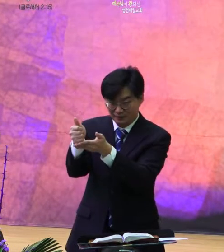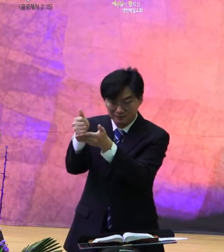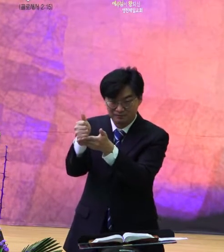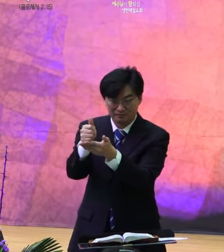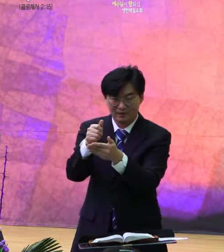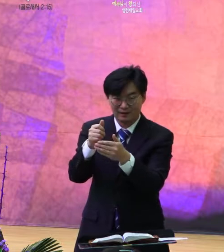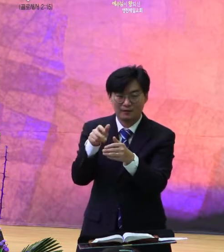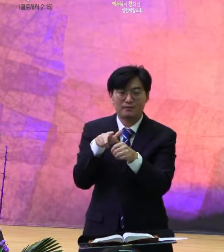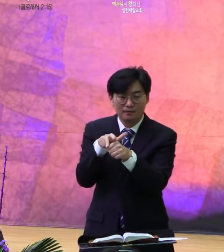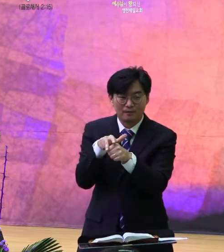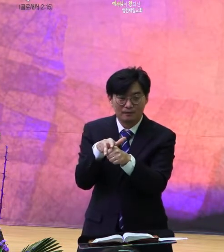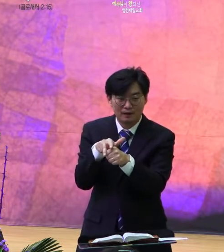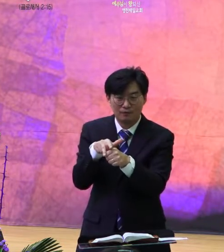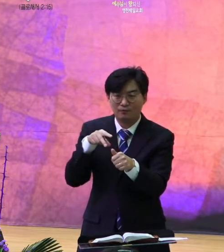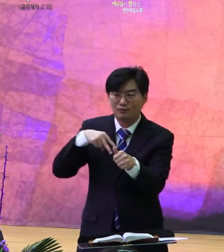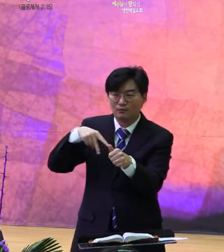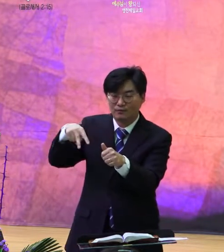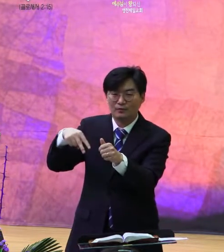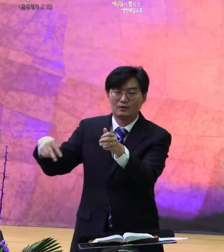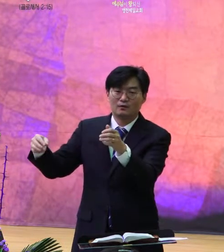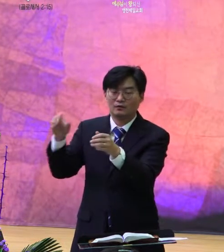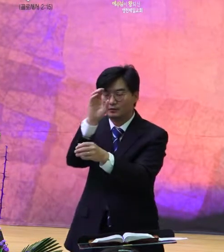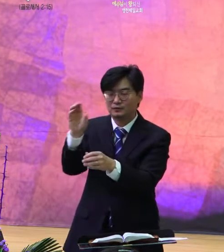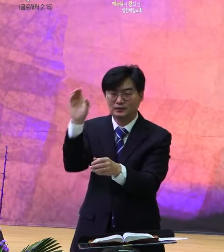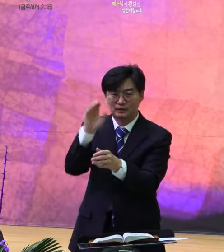그 예수님의 모습을 우리는 기억해야 합니다.